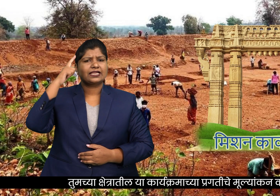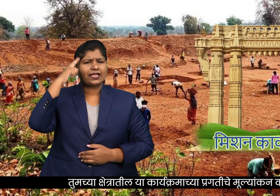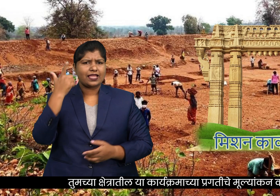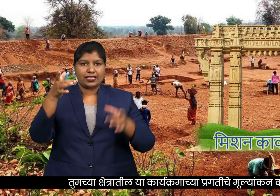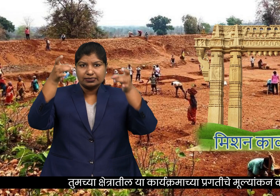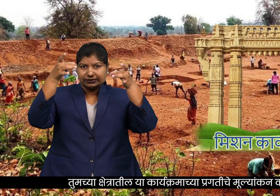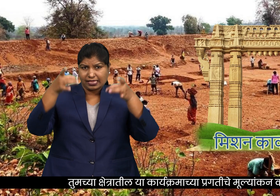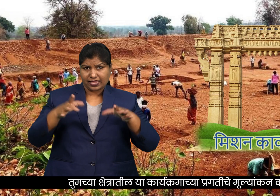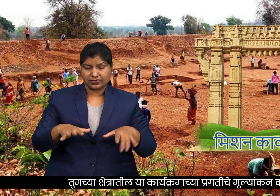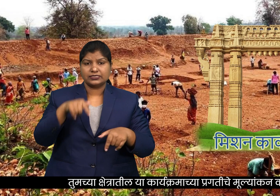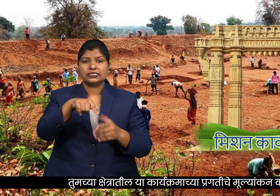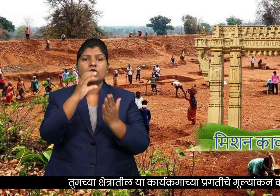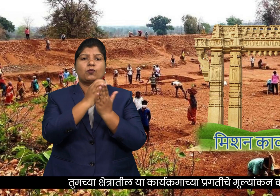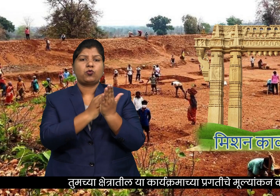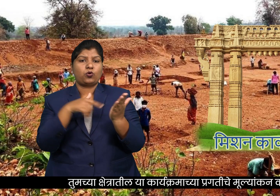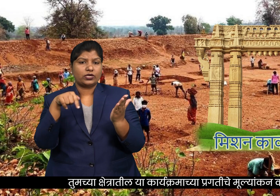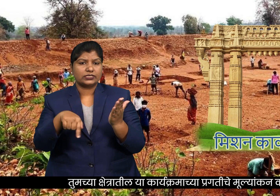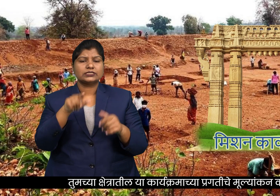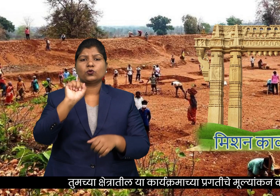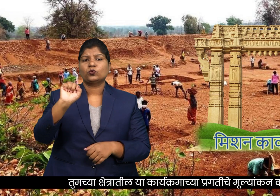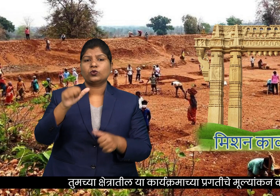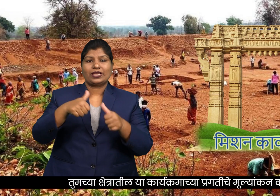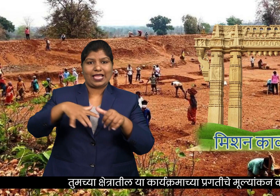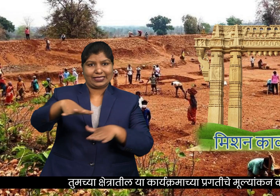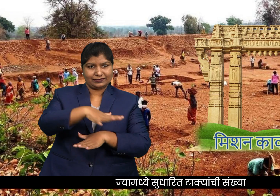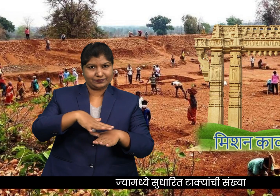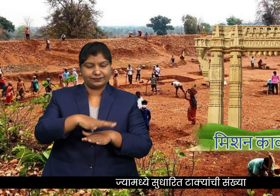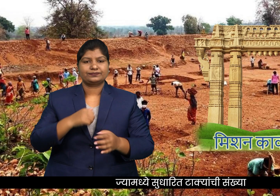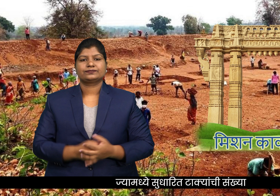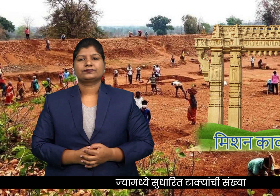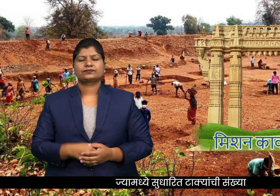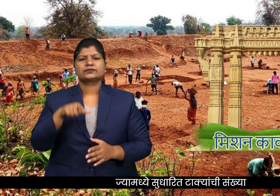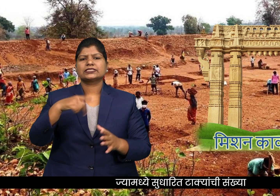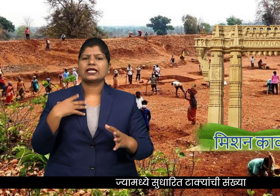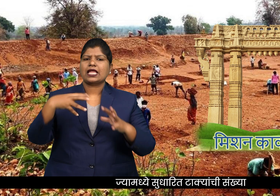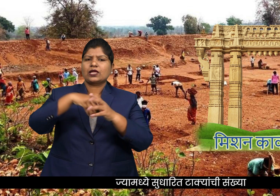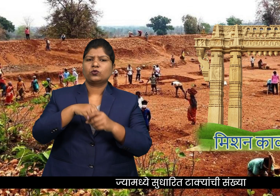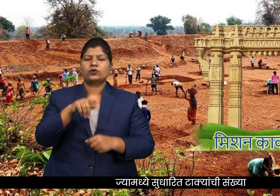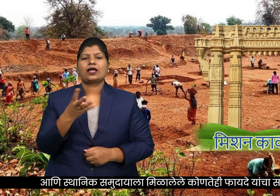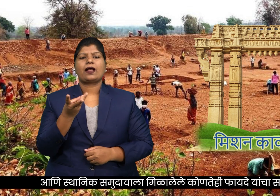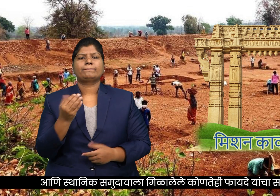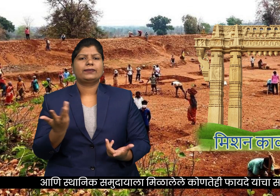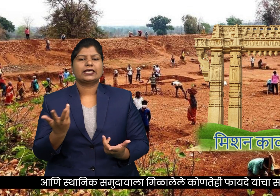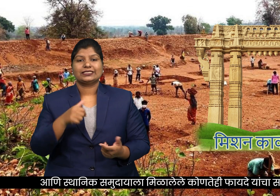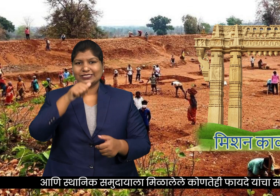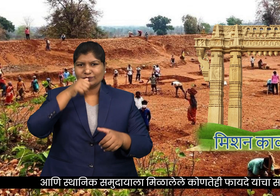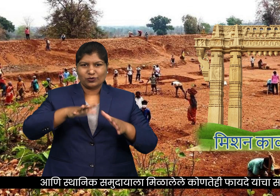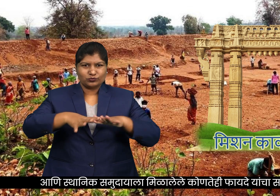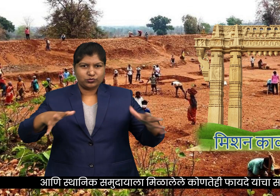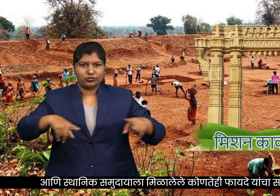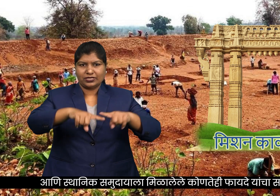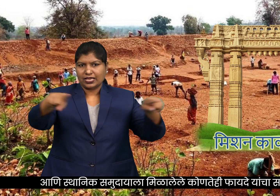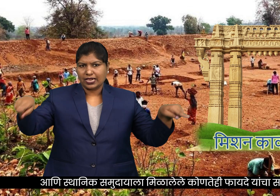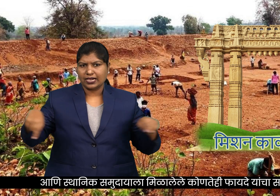तुमच्या क्षेत्रातील या कार्यक्रमाच्या प्रगतीचे मूल्यांकन करा, ज्यामध्ये सुधारित टाक्यांची संख्या आणि